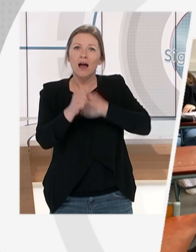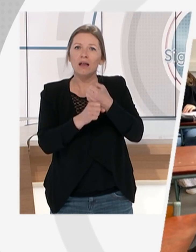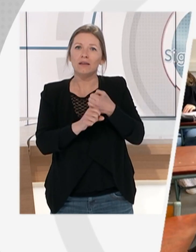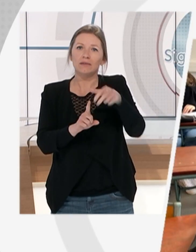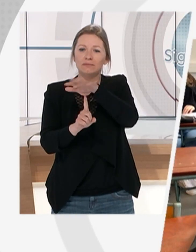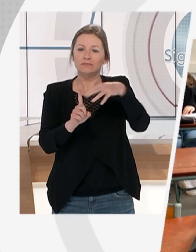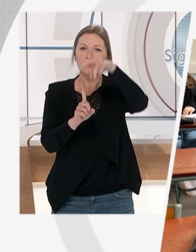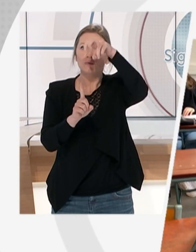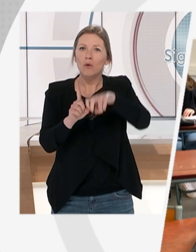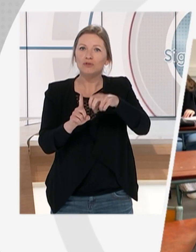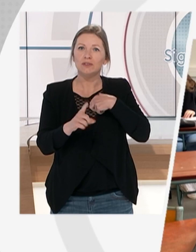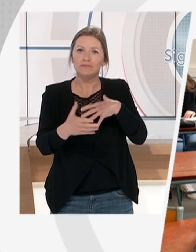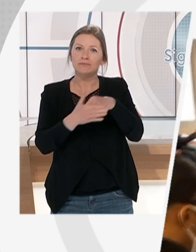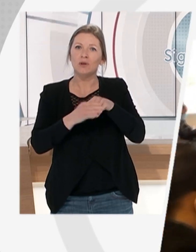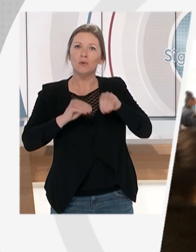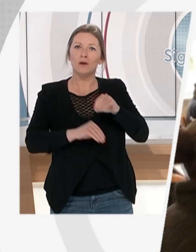travaux dirigés.